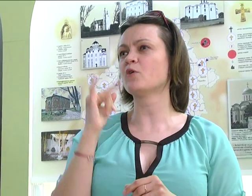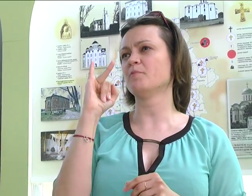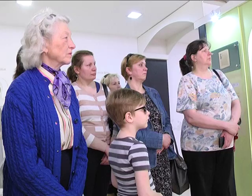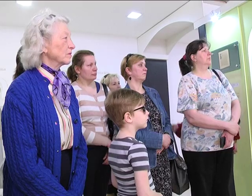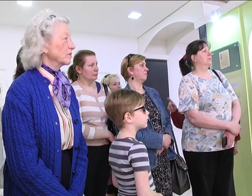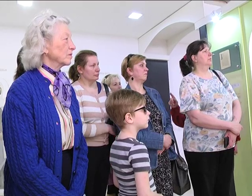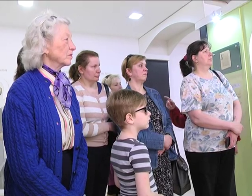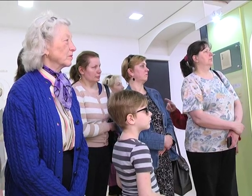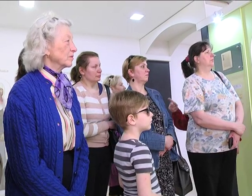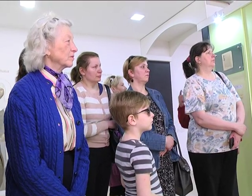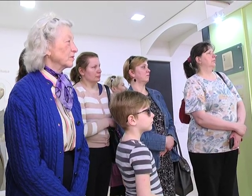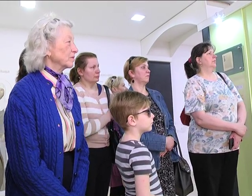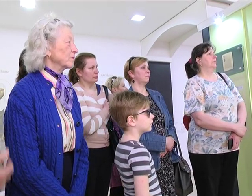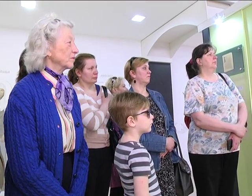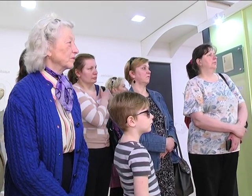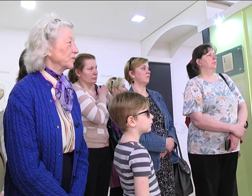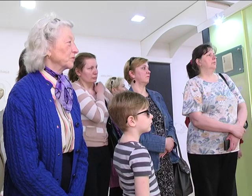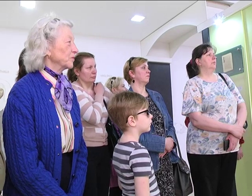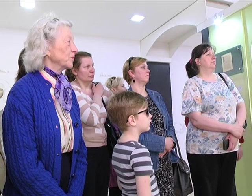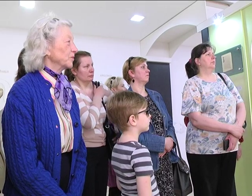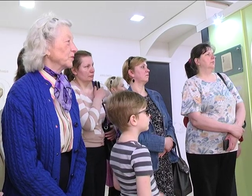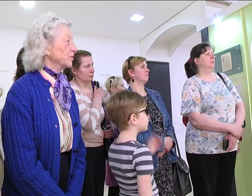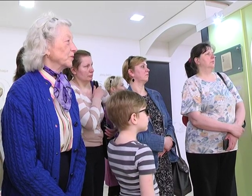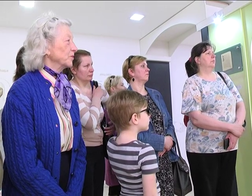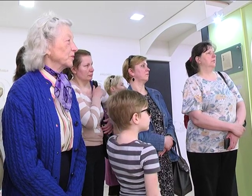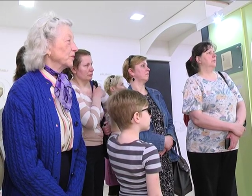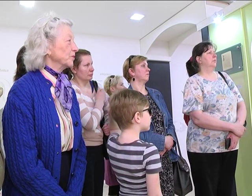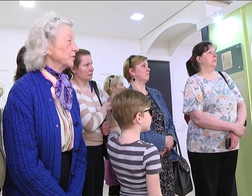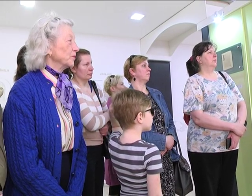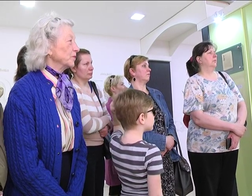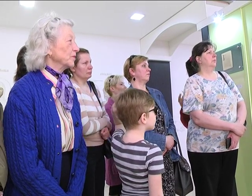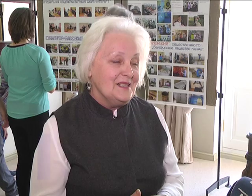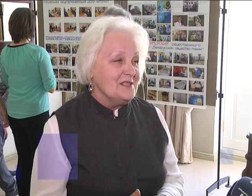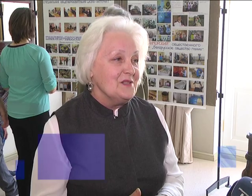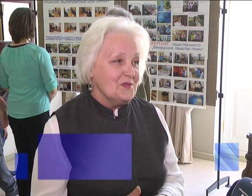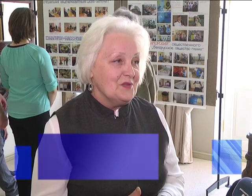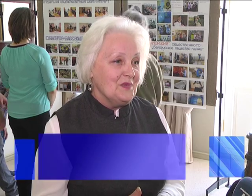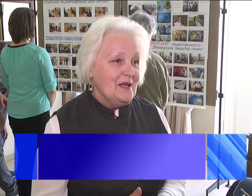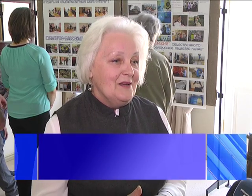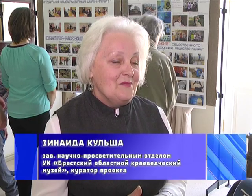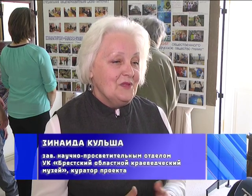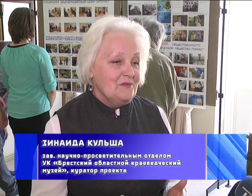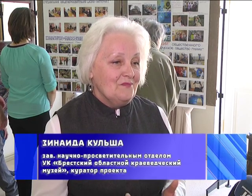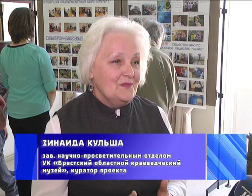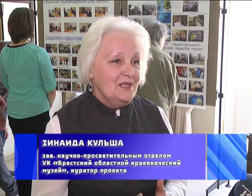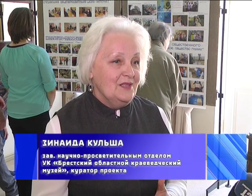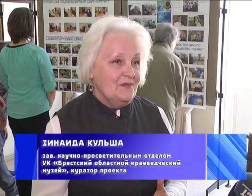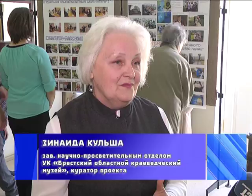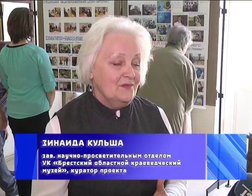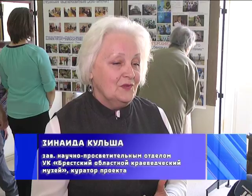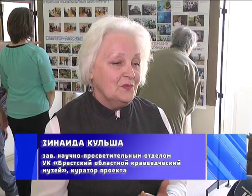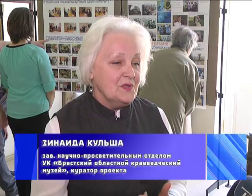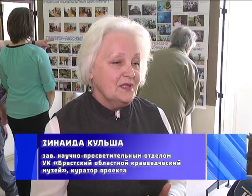разрушить существующие вокруг этой темы стереотипы и донести до общества. На это он имеет все шансы. Хотелось бы, чтобы мы